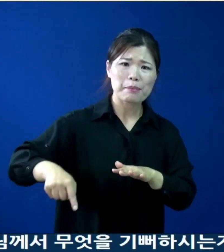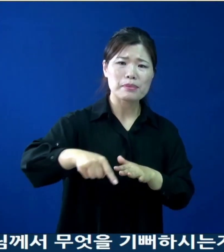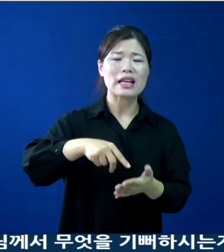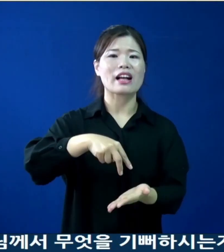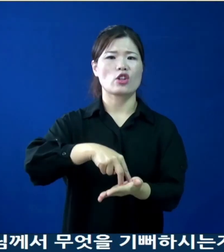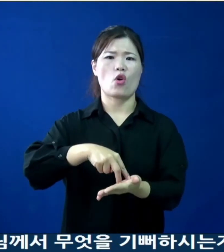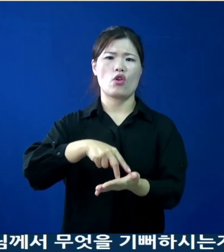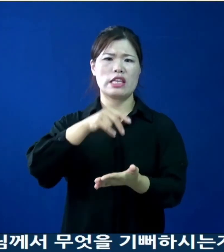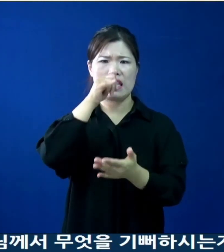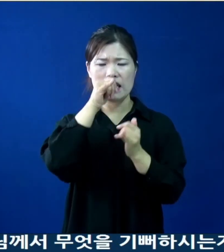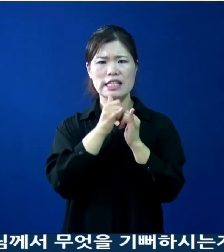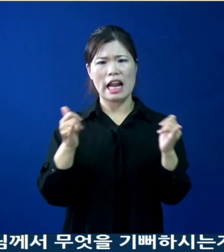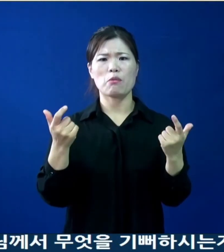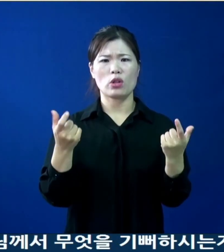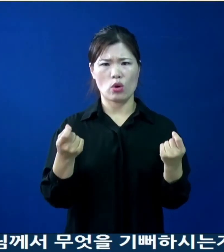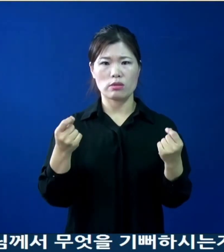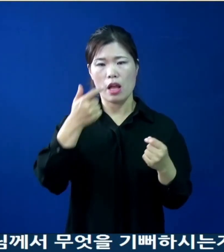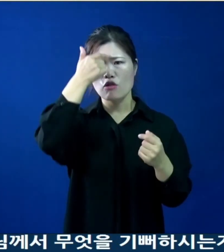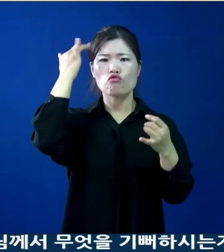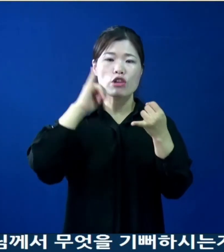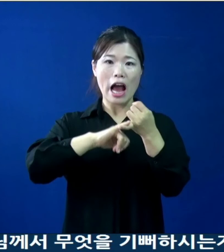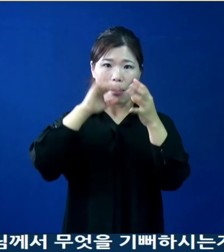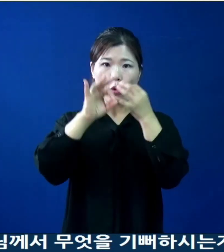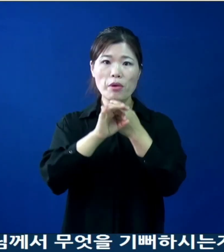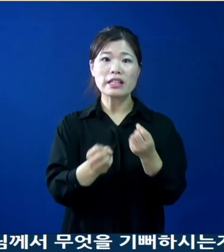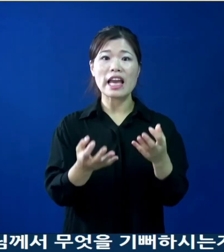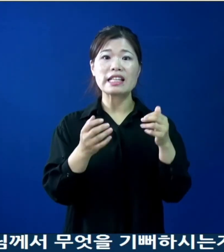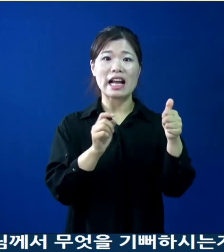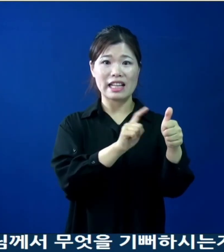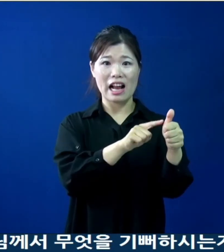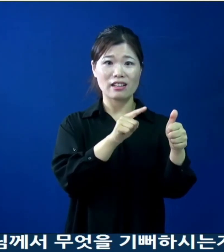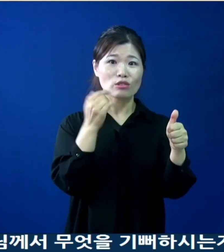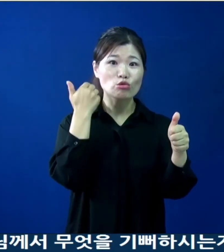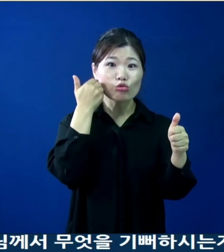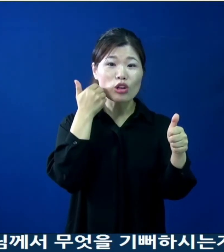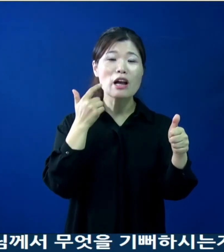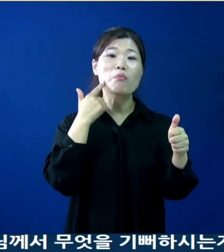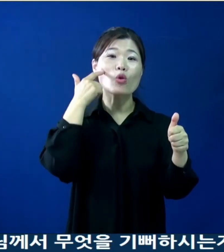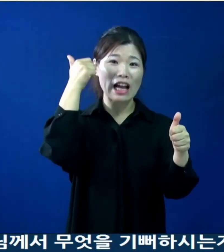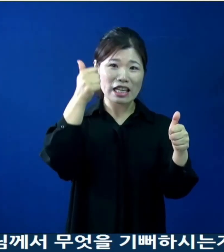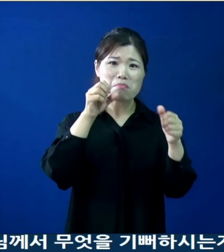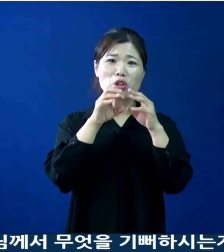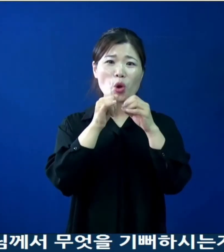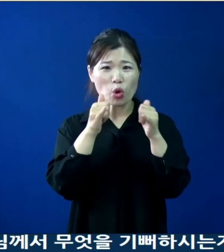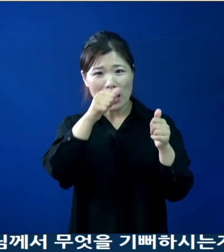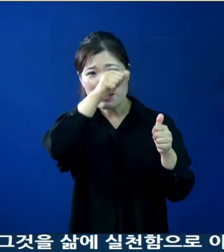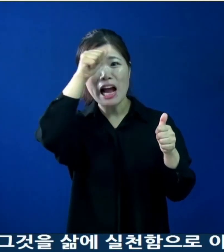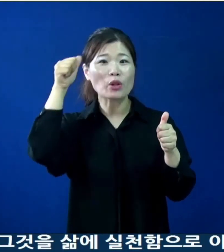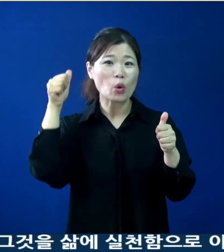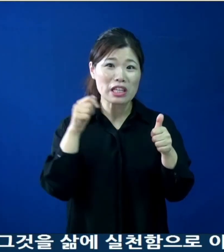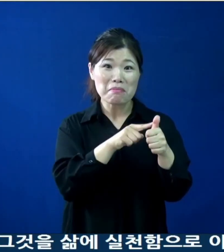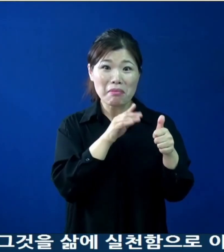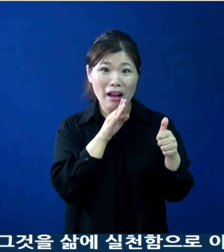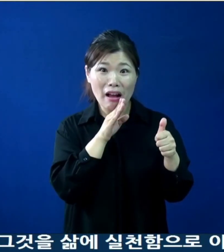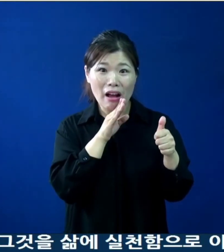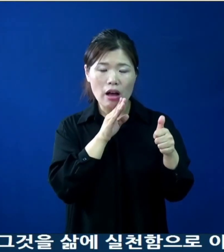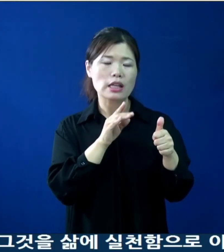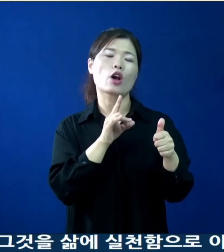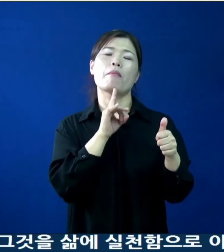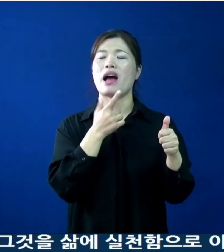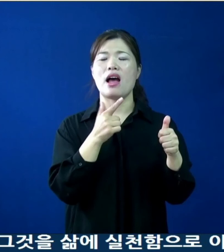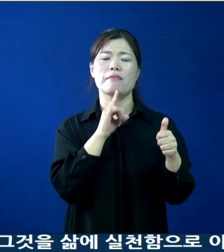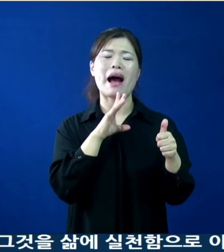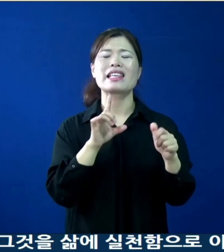겁니다. 여러분, 구약에서 말하는 제사장이 목사님, 선교사님, 장로님들 그분만이 아니라는 사실을